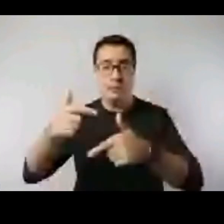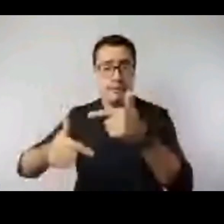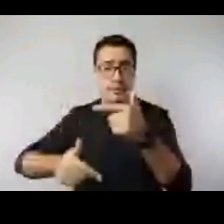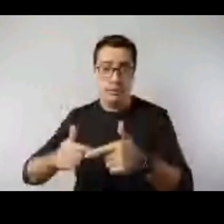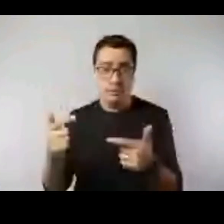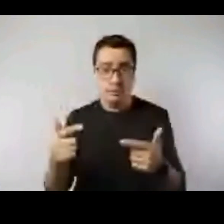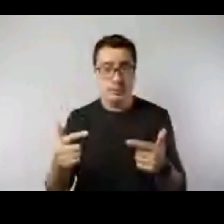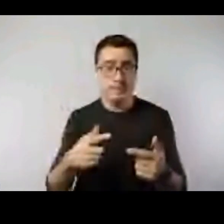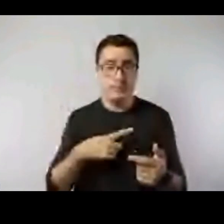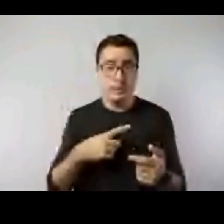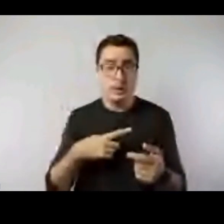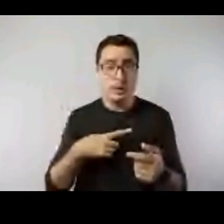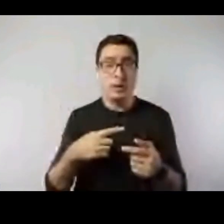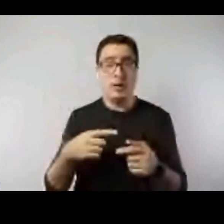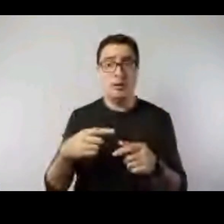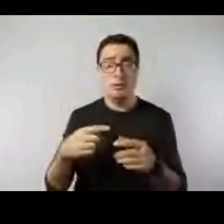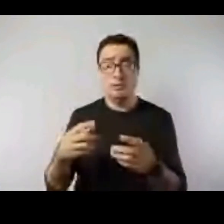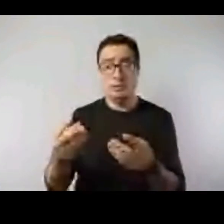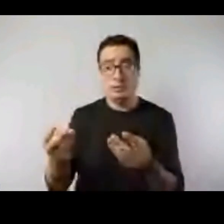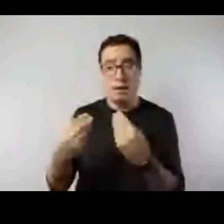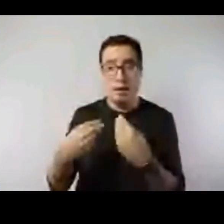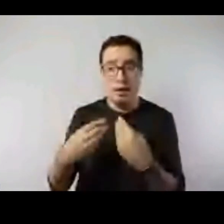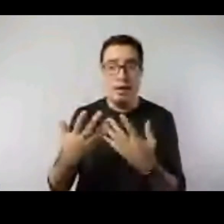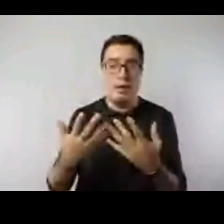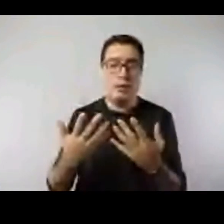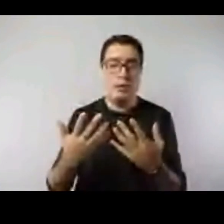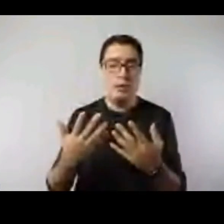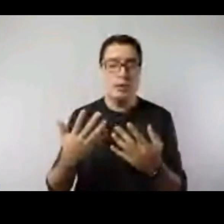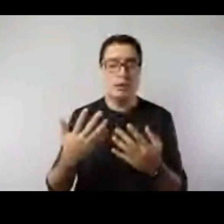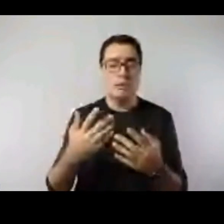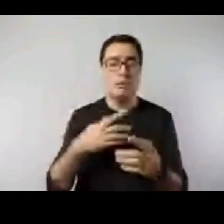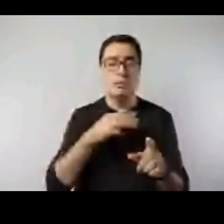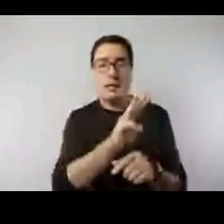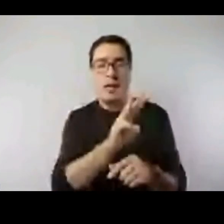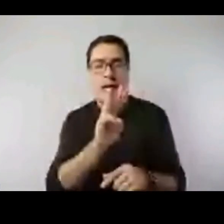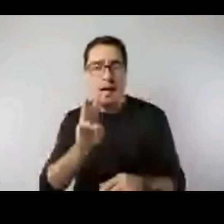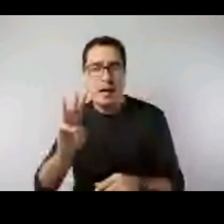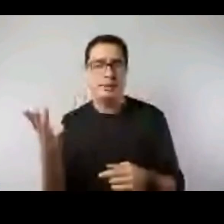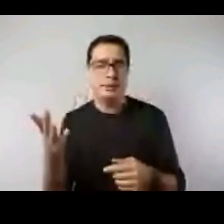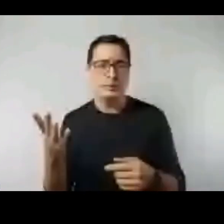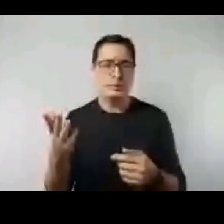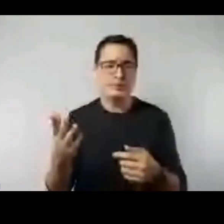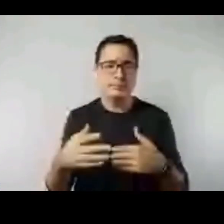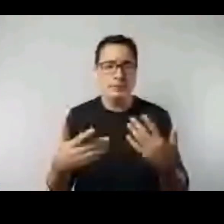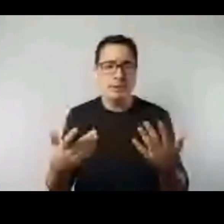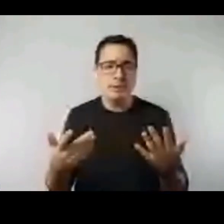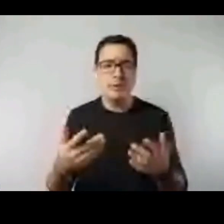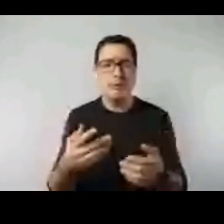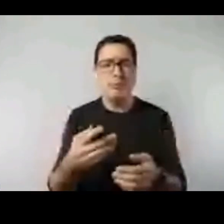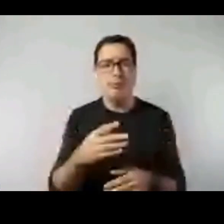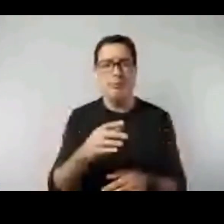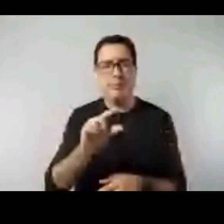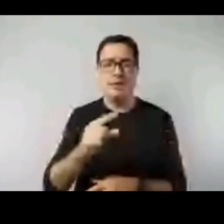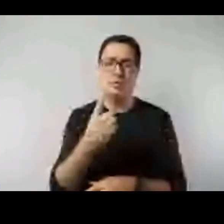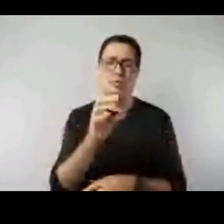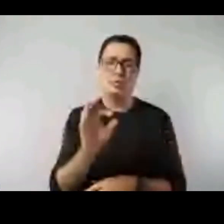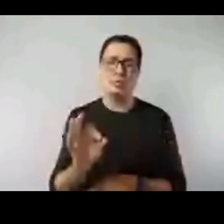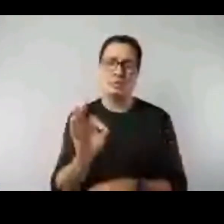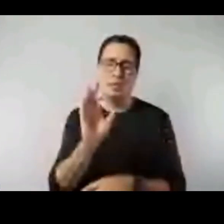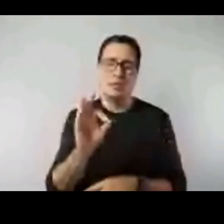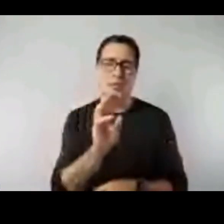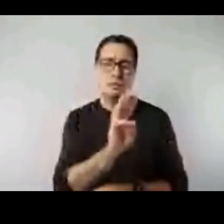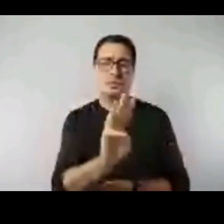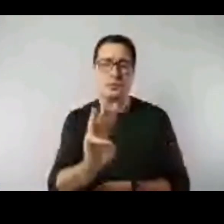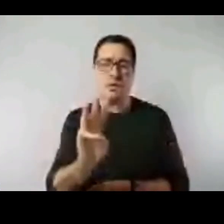são prestados, nas páginas, sites, né? Menos de 1% dos sites do